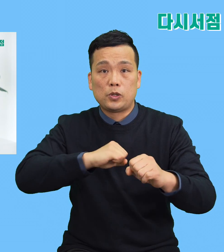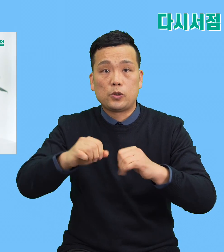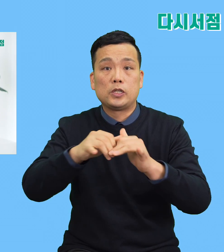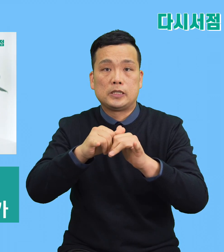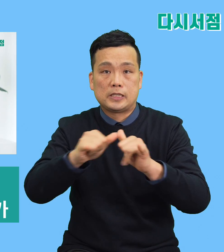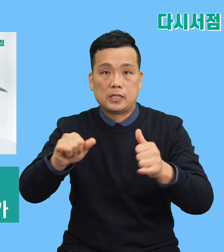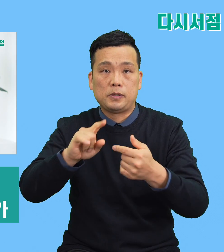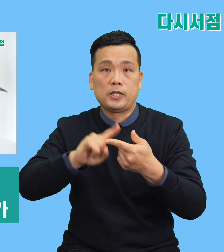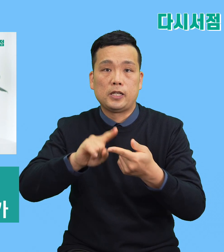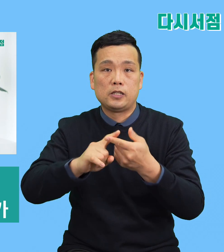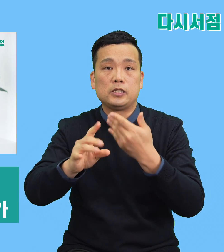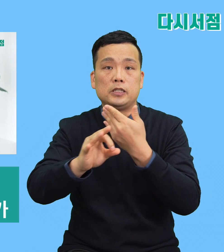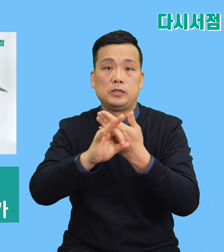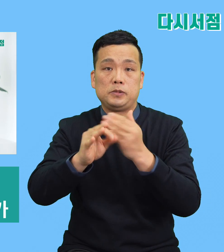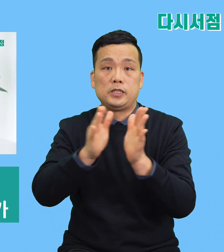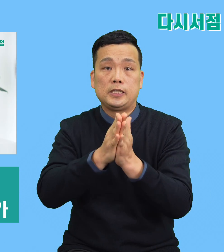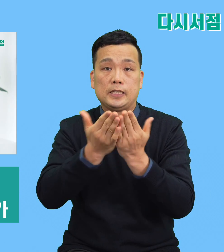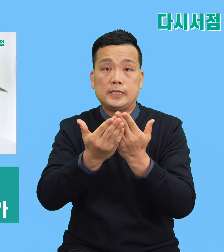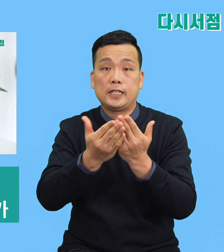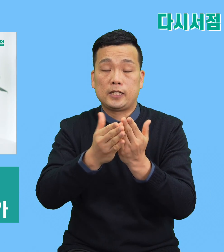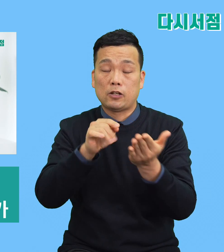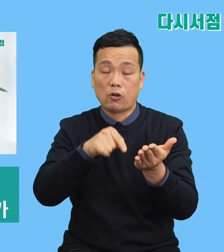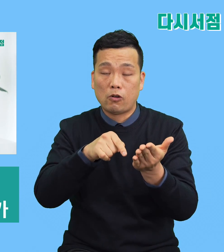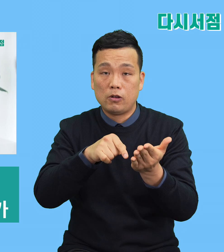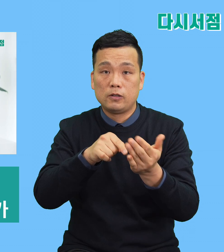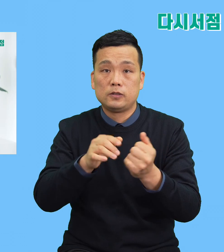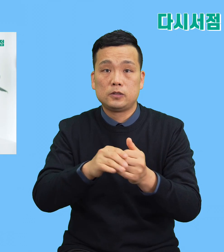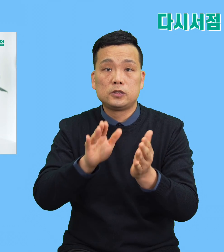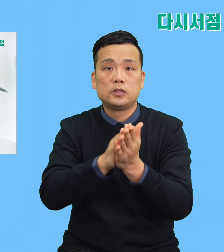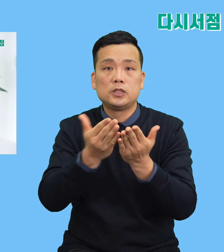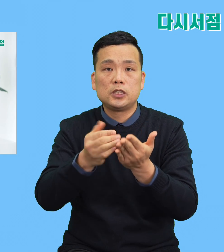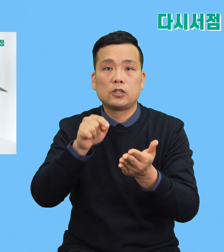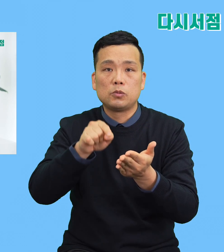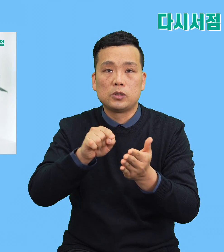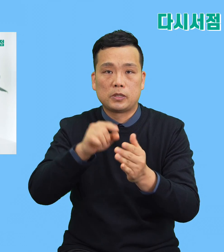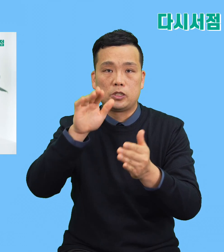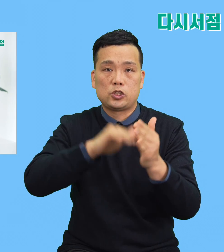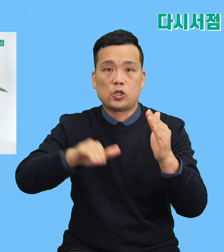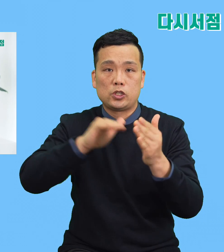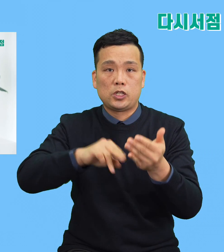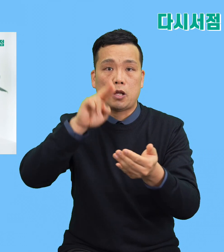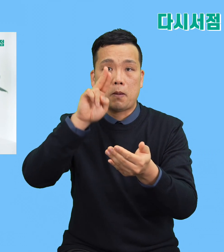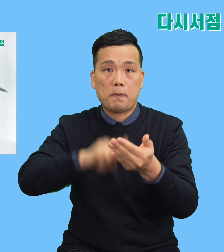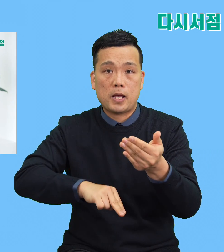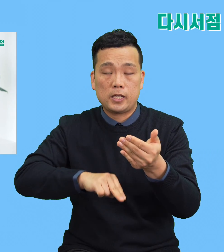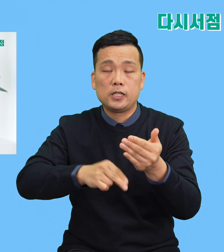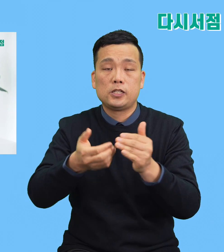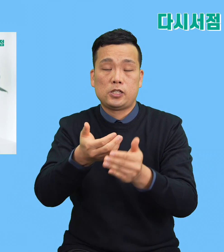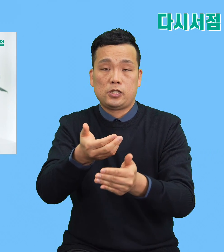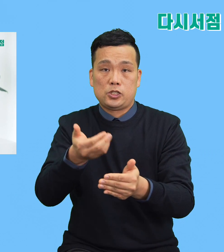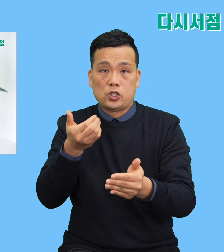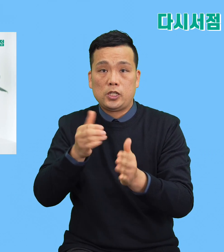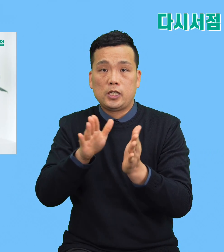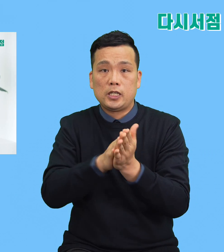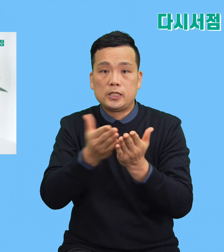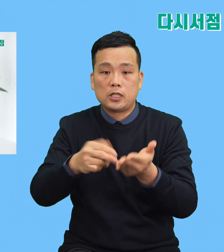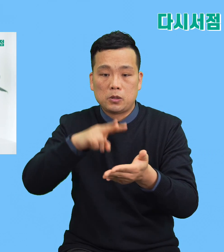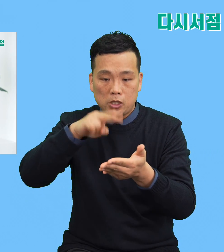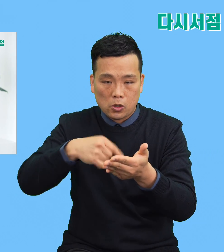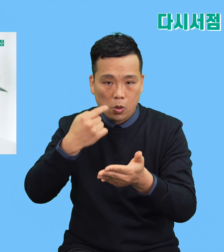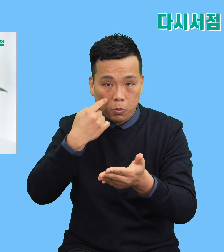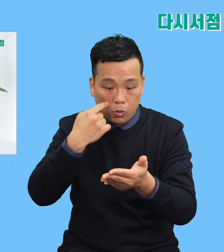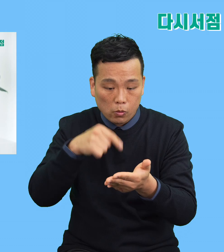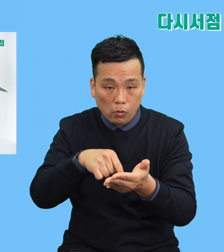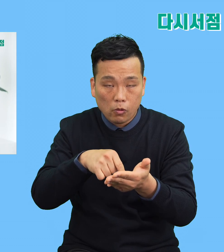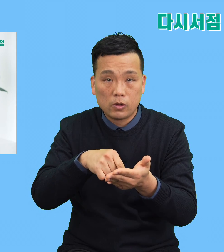가제본인데요. 그러니까 저희 SSA 비밀요원 프로젝트가 아직 출간되지 않은 책을 먼저 읽고 그 책에